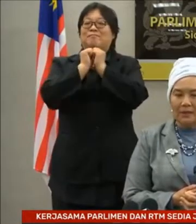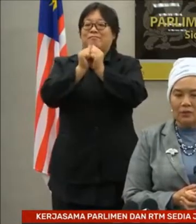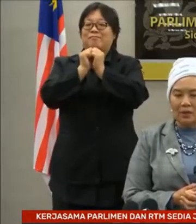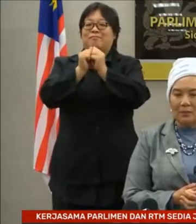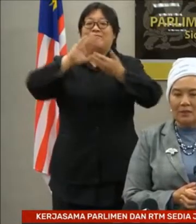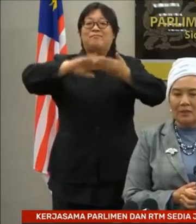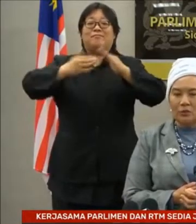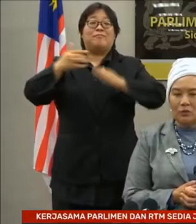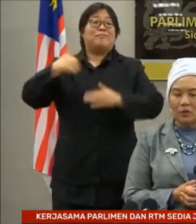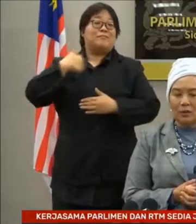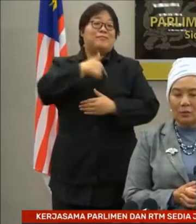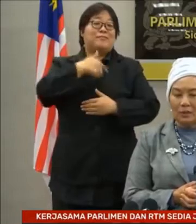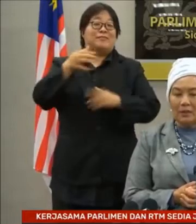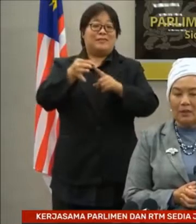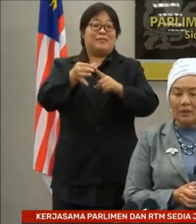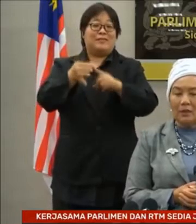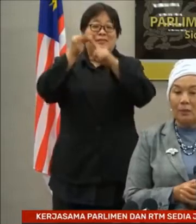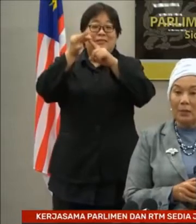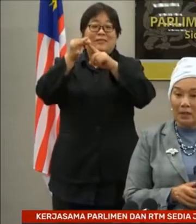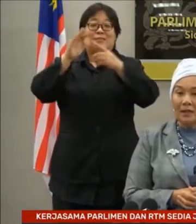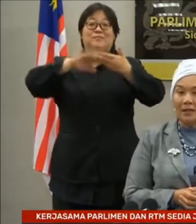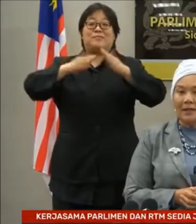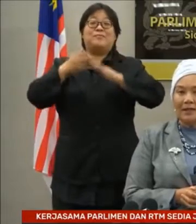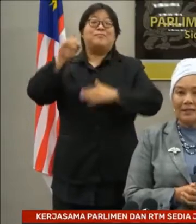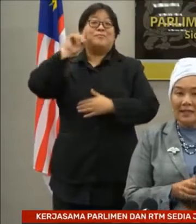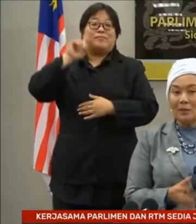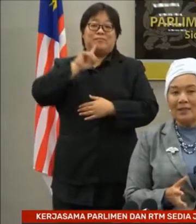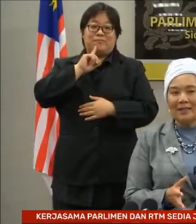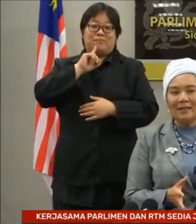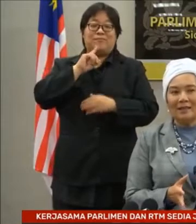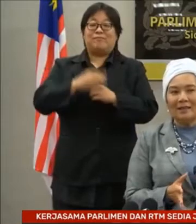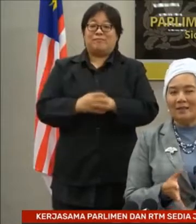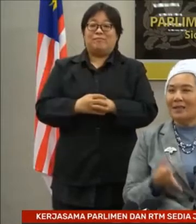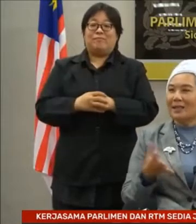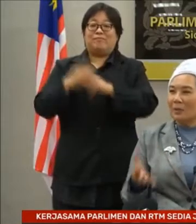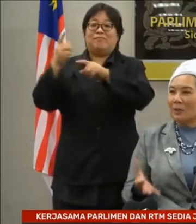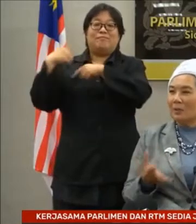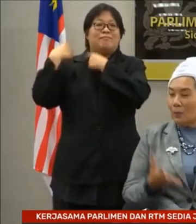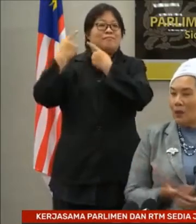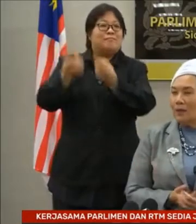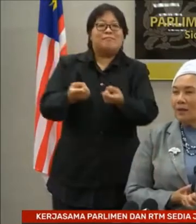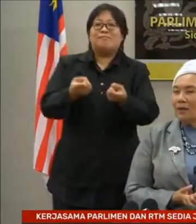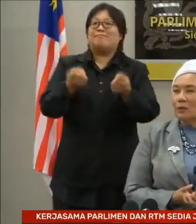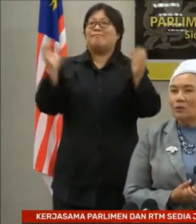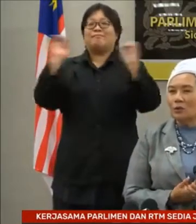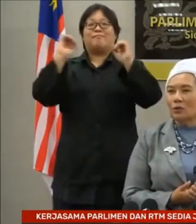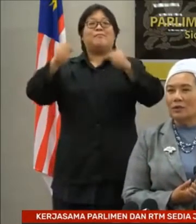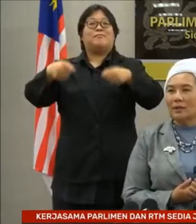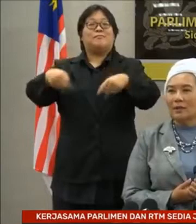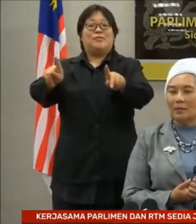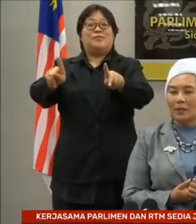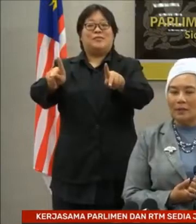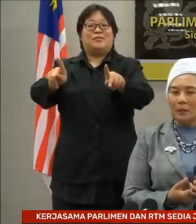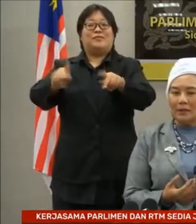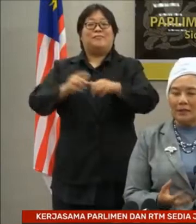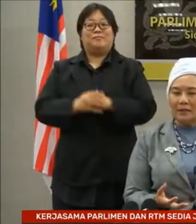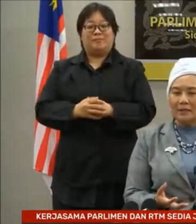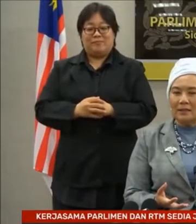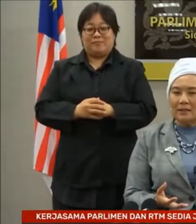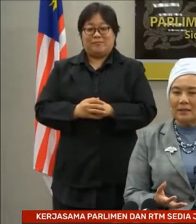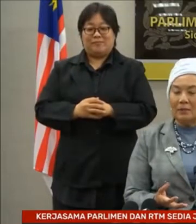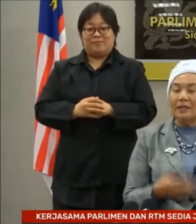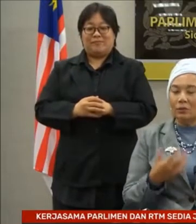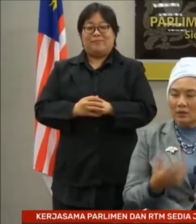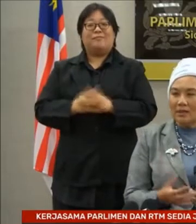kami, terutamanya komuniti orang pekak yang selama ini tidak dapat berpeluang untuk apa orang